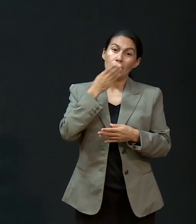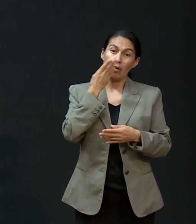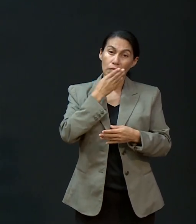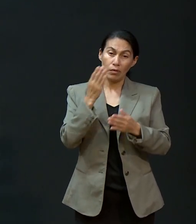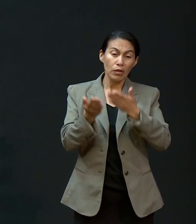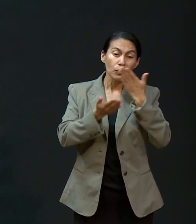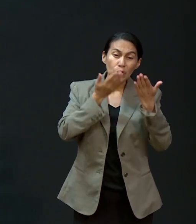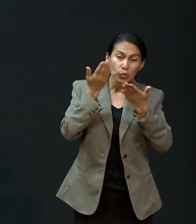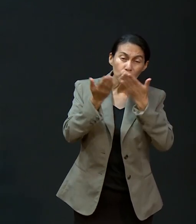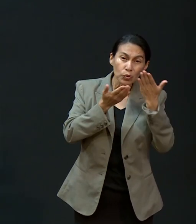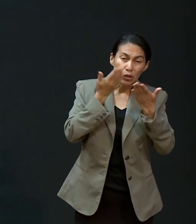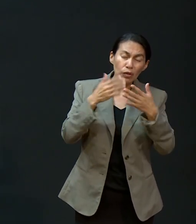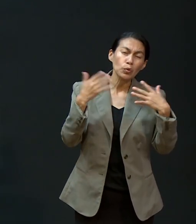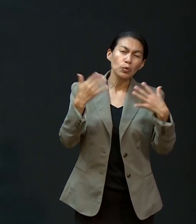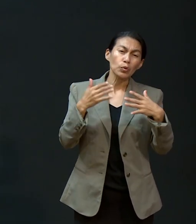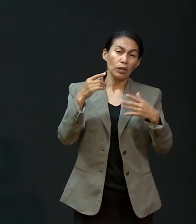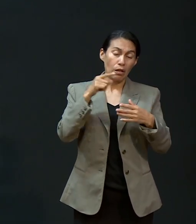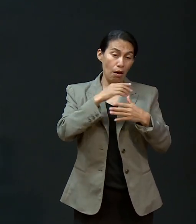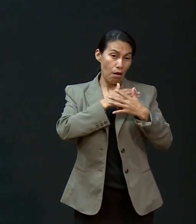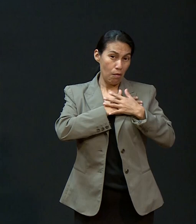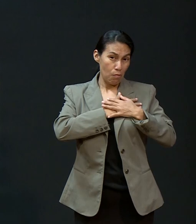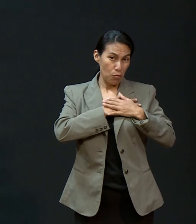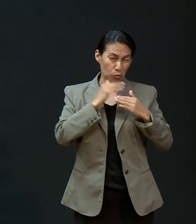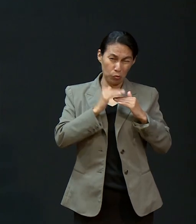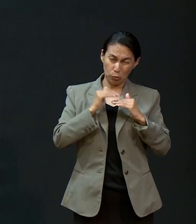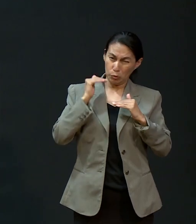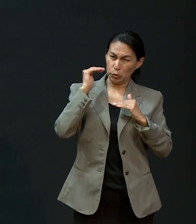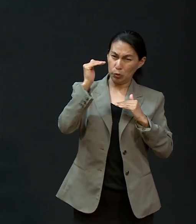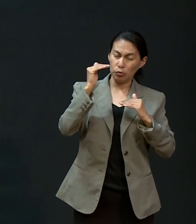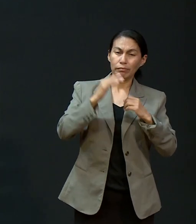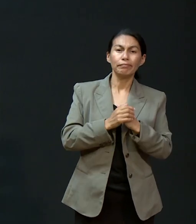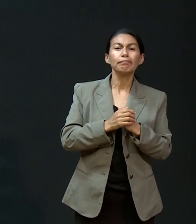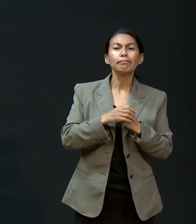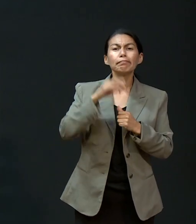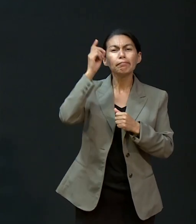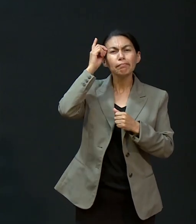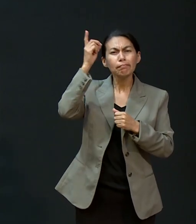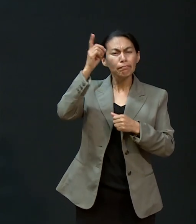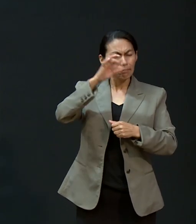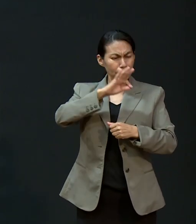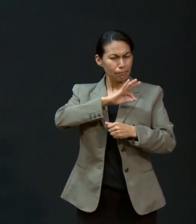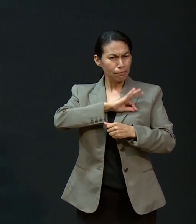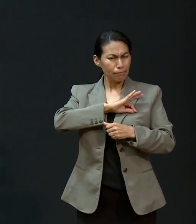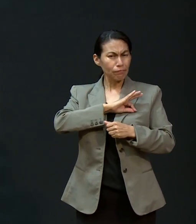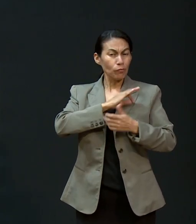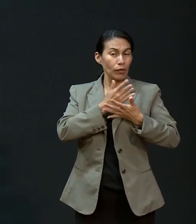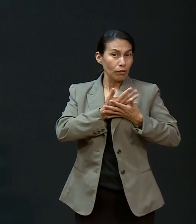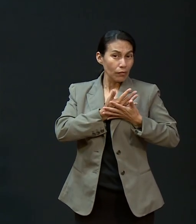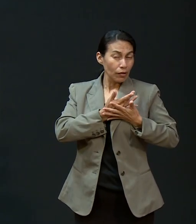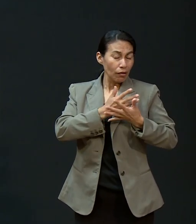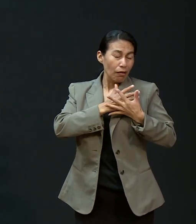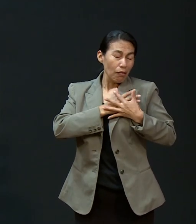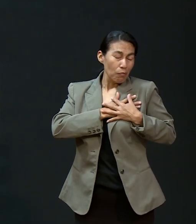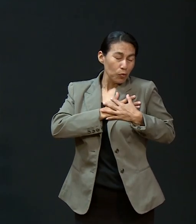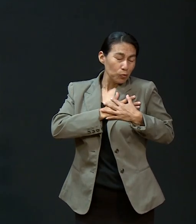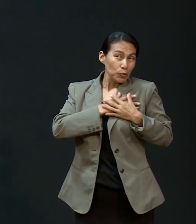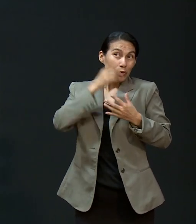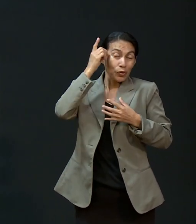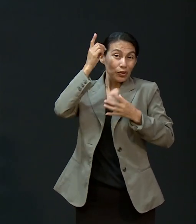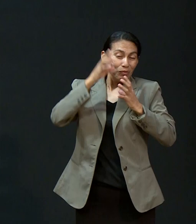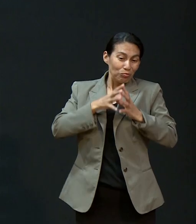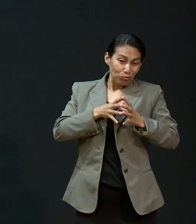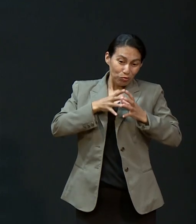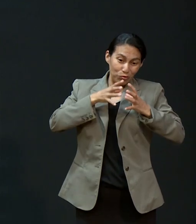estudiando la Biblia y testificando del amor de Dios, Dios irá haciendo crecer tu fe, tu